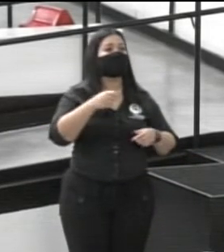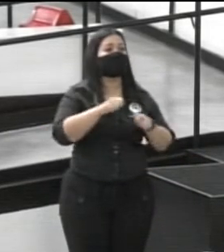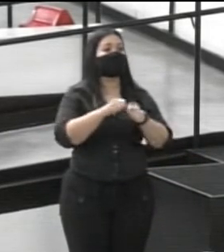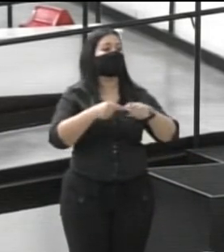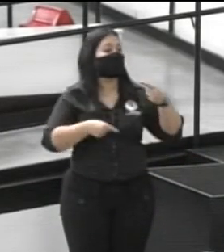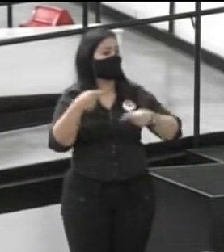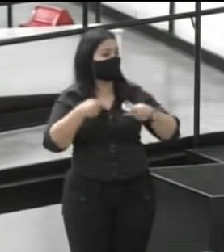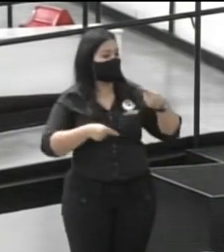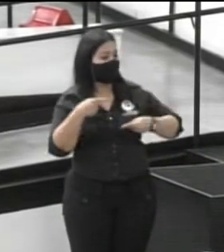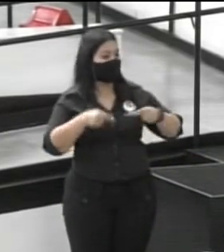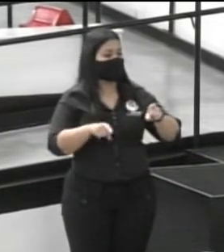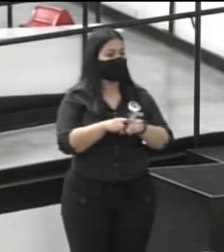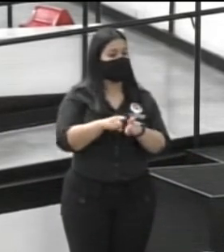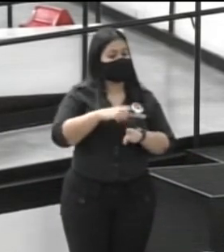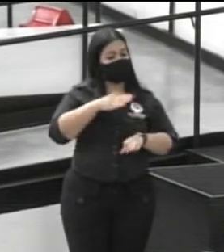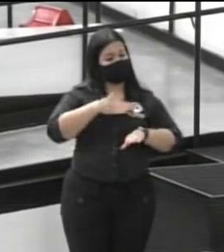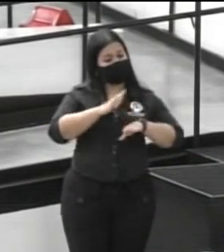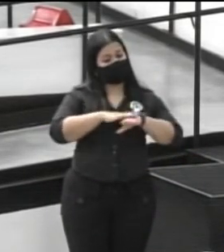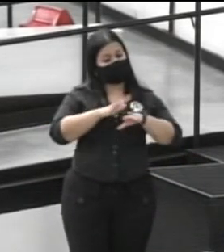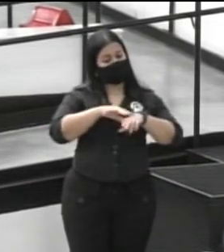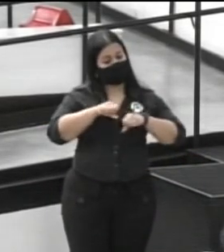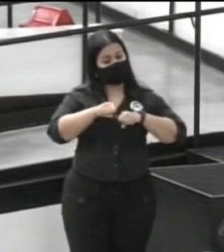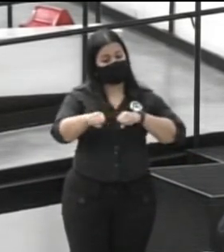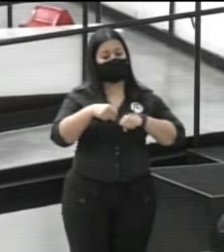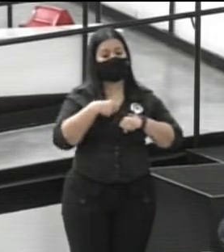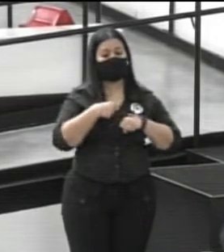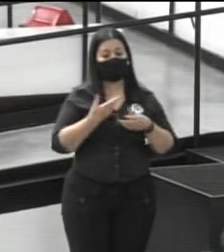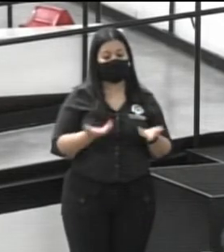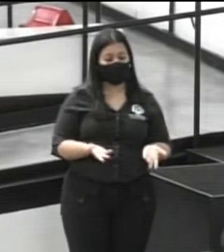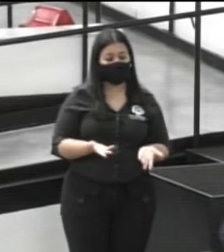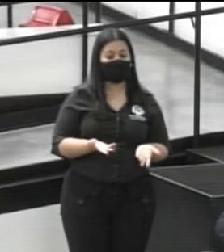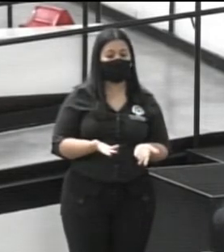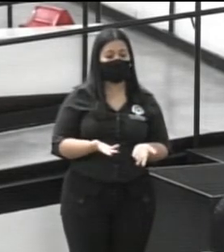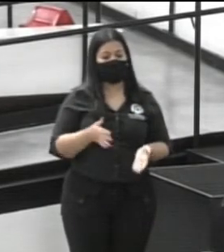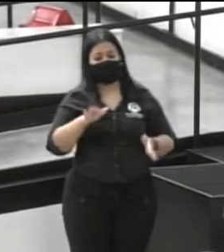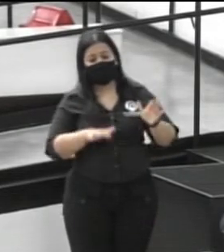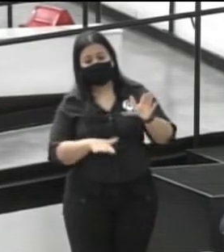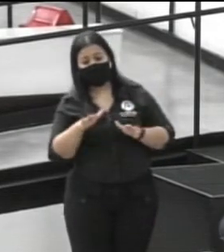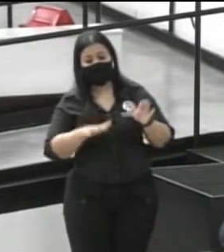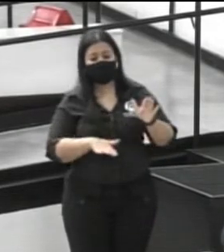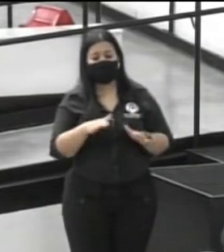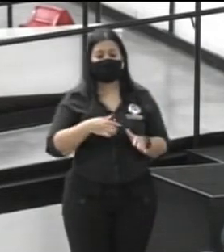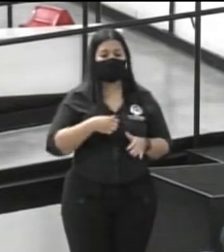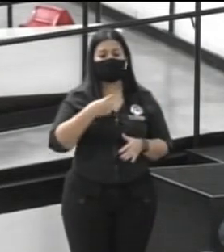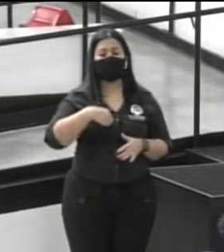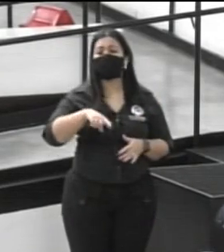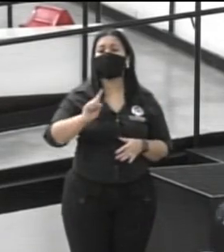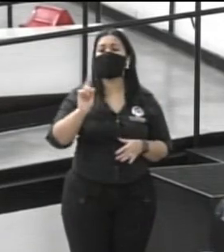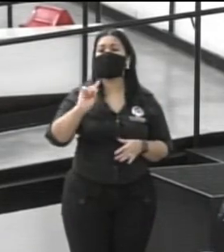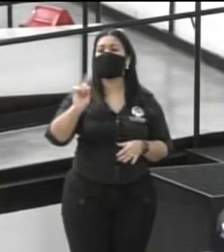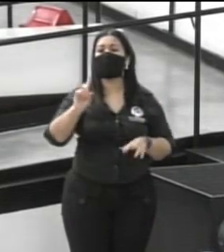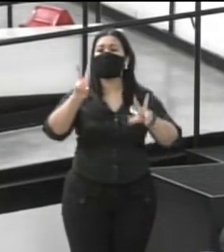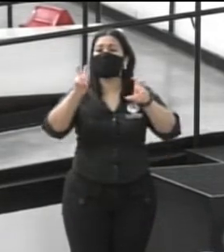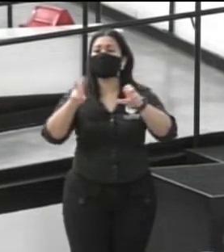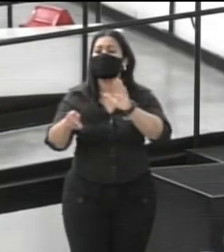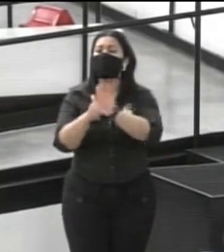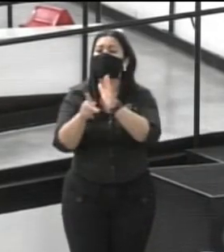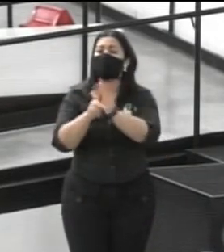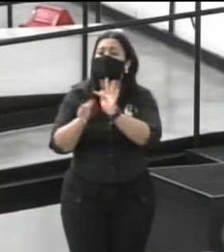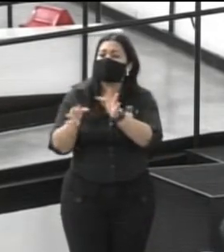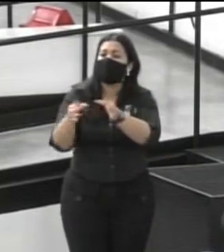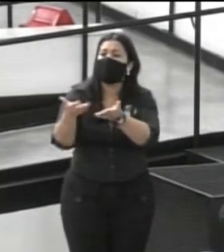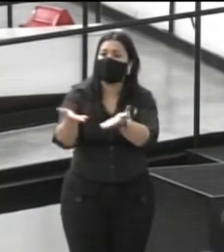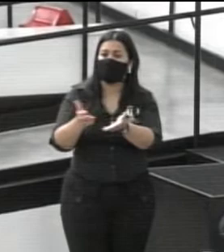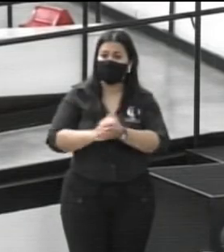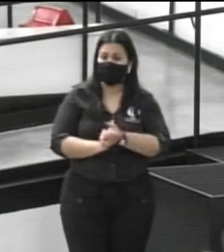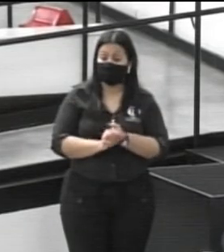pela minha formação, senhor presidente, senhora secretária, eu não costumo, às vezes, me atrever a entrar nas questões técnicas, né? Essa